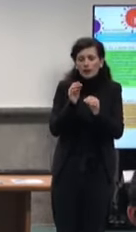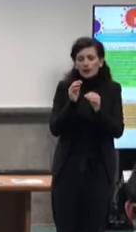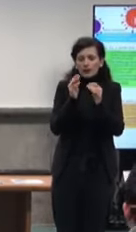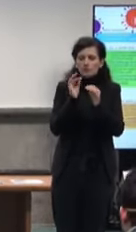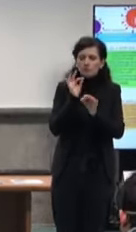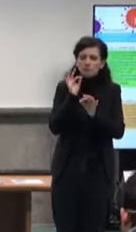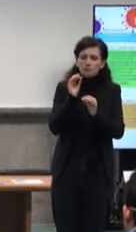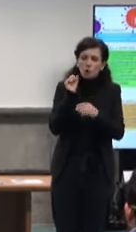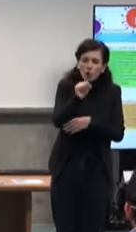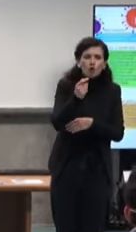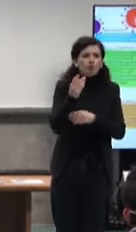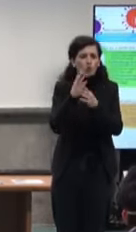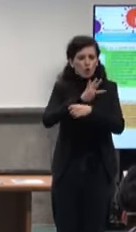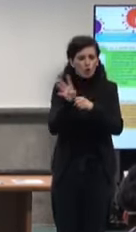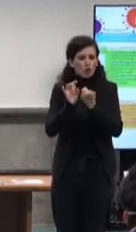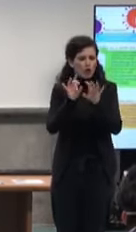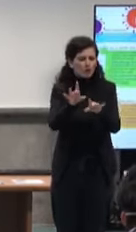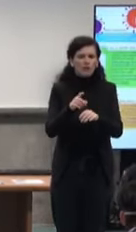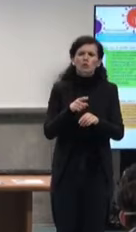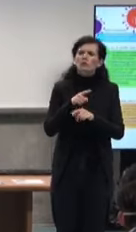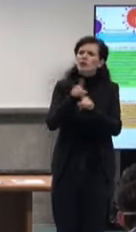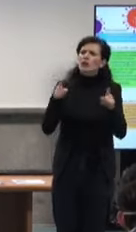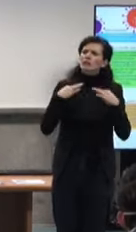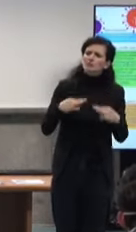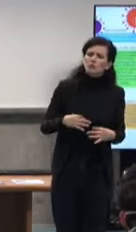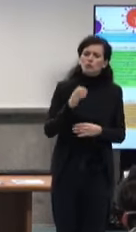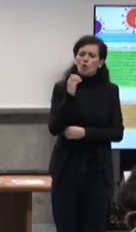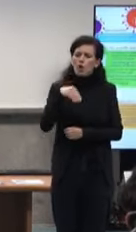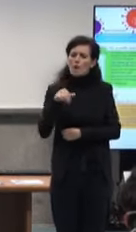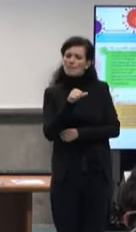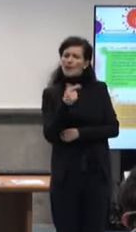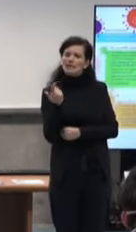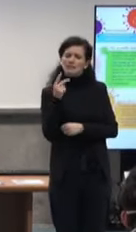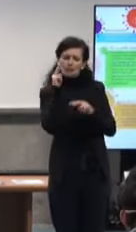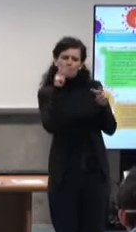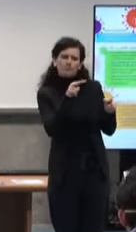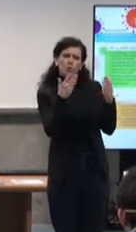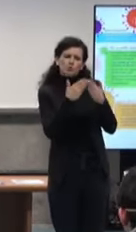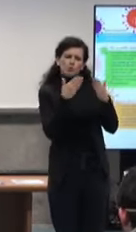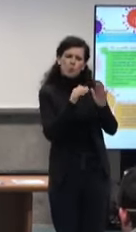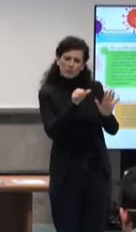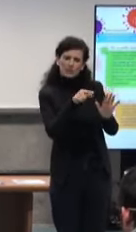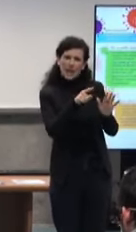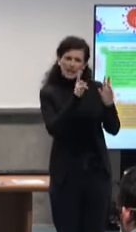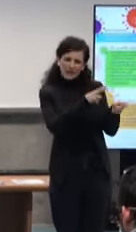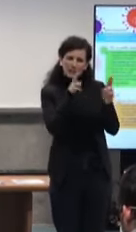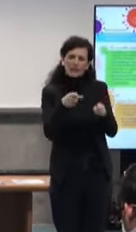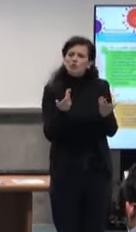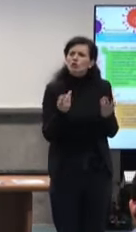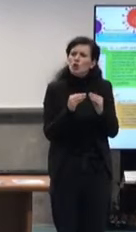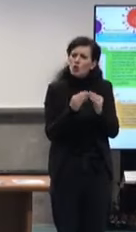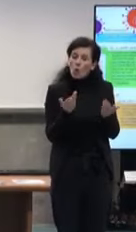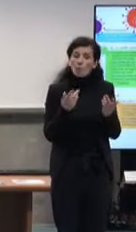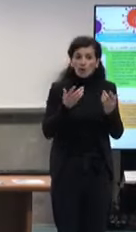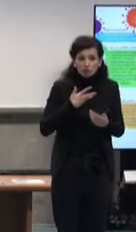istituto e anche come o ms come vedete questo tipo di studi clinici che si stanno affrontando c'è una possibilità